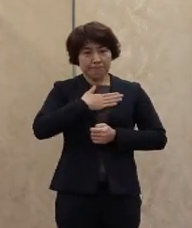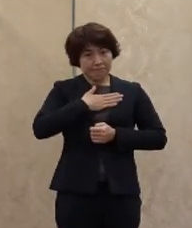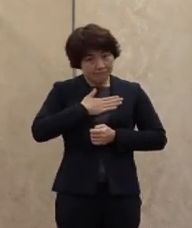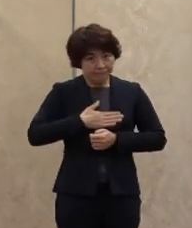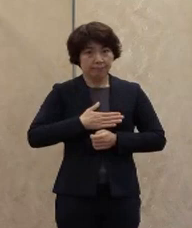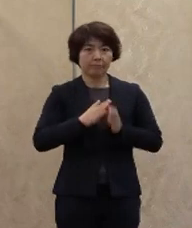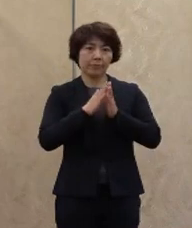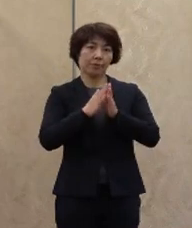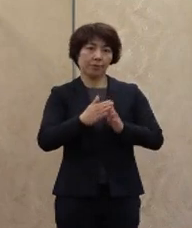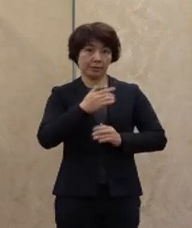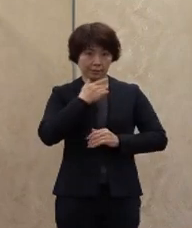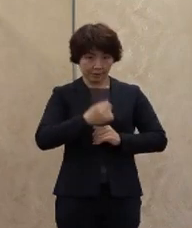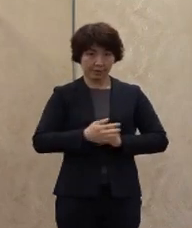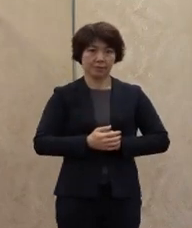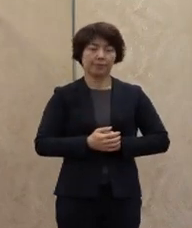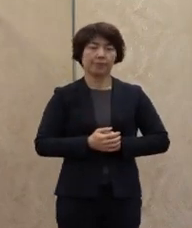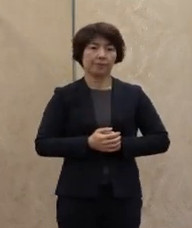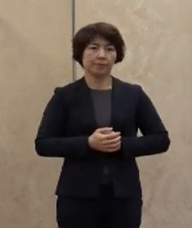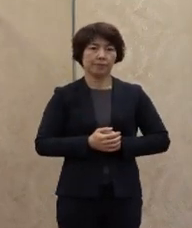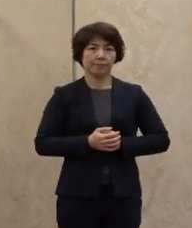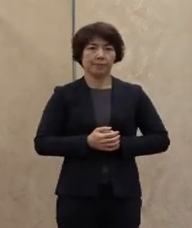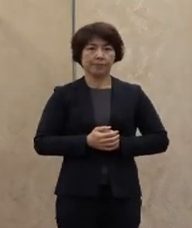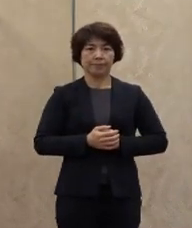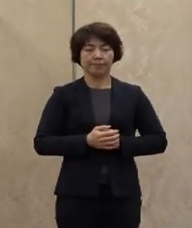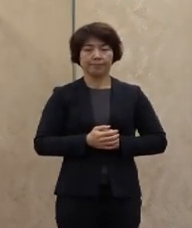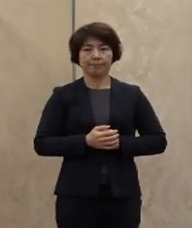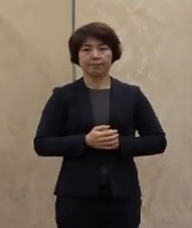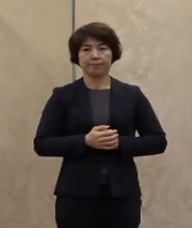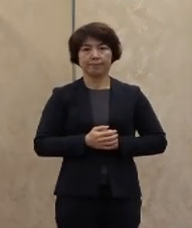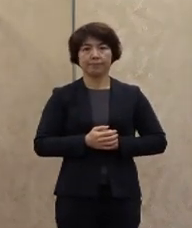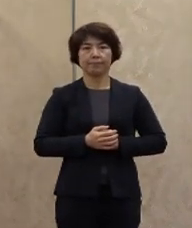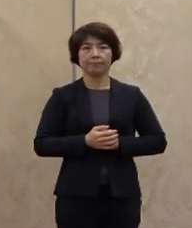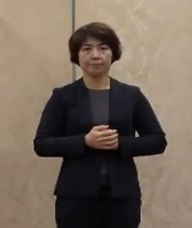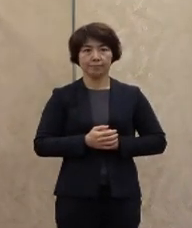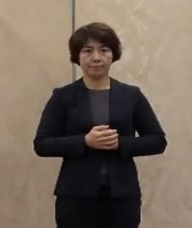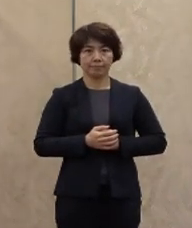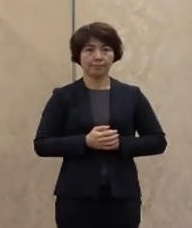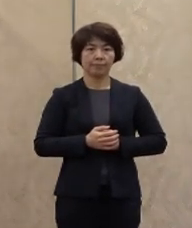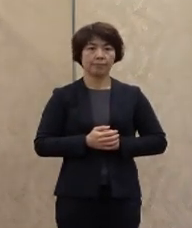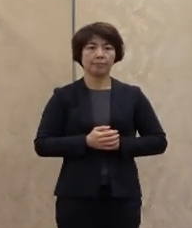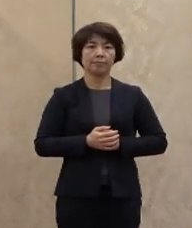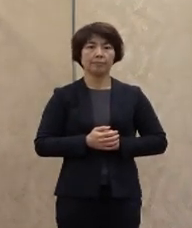ただきたいというふうに思います。で、それの